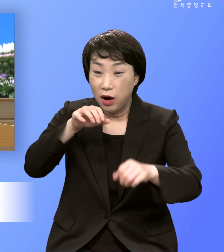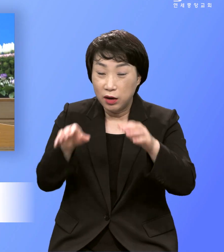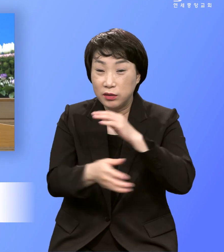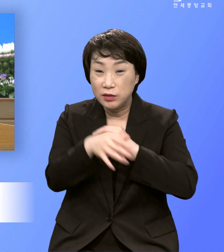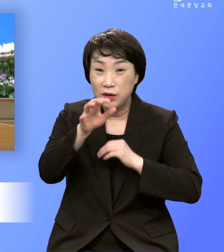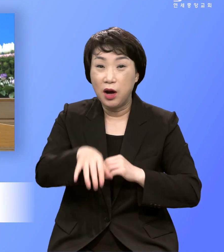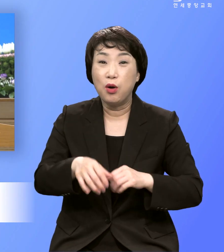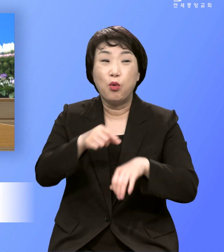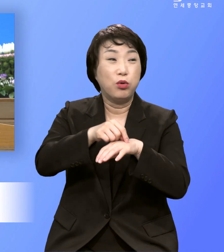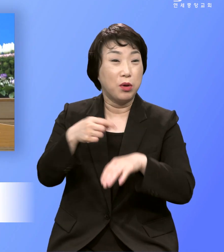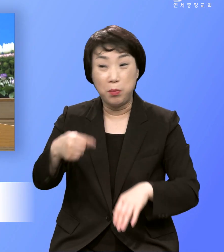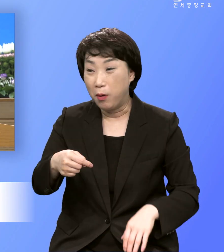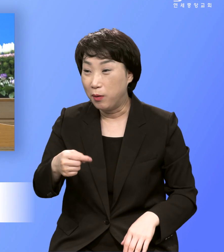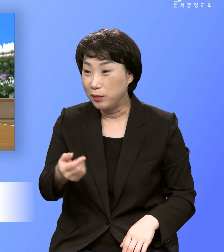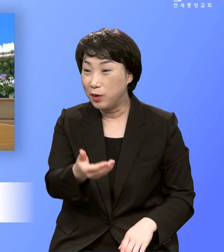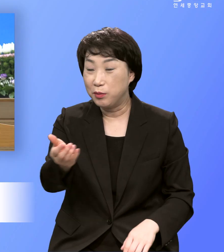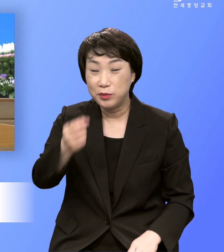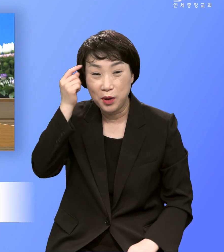있어?